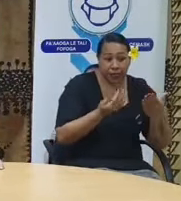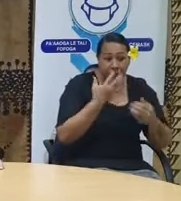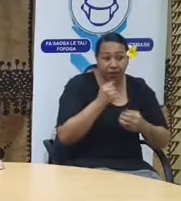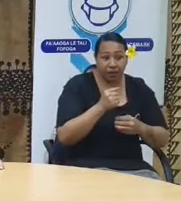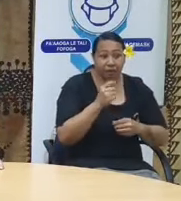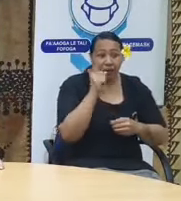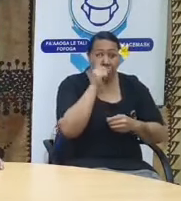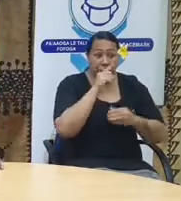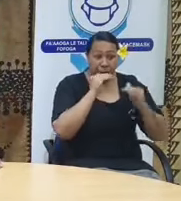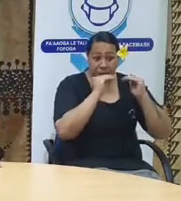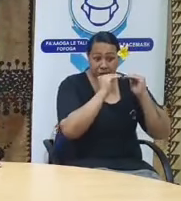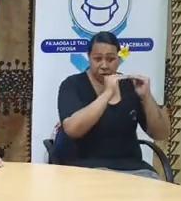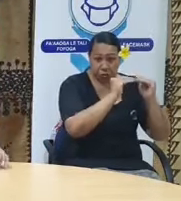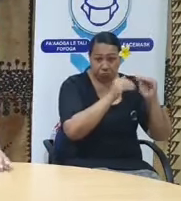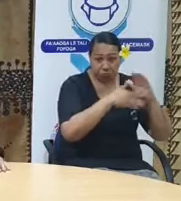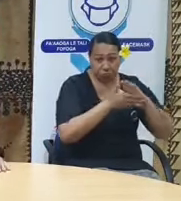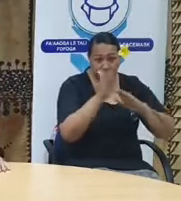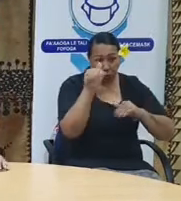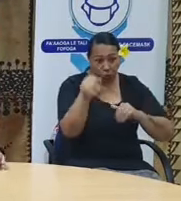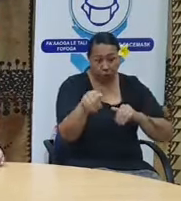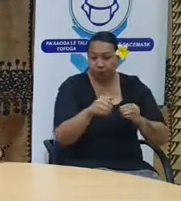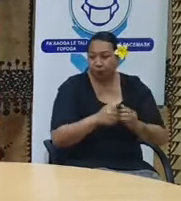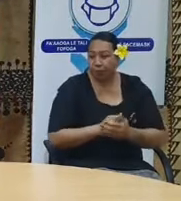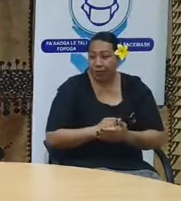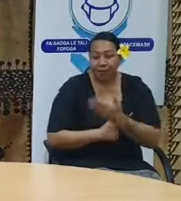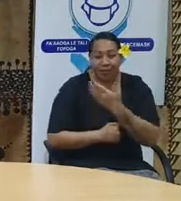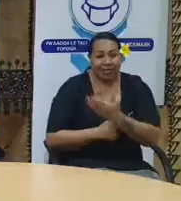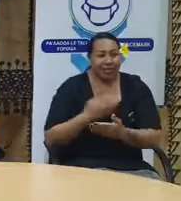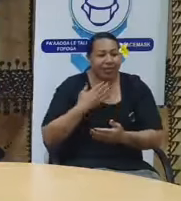yaso, leusa, sāo no ia. Okay, ia, enjoy.